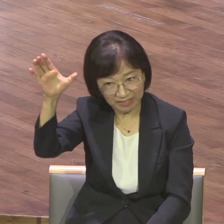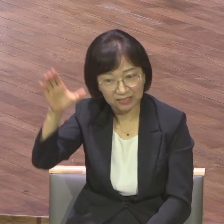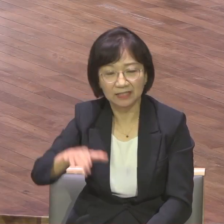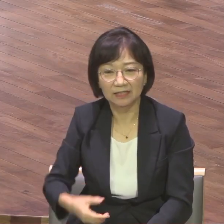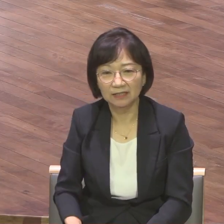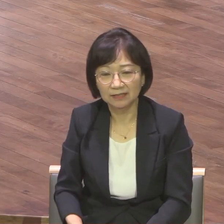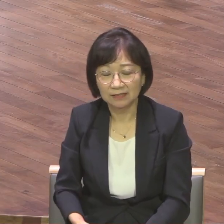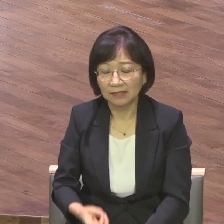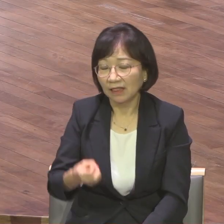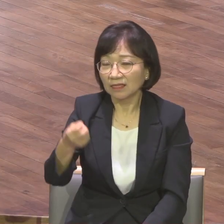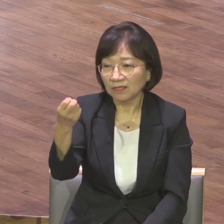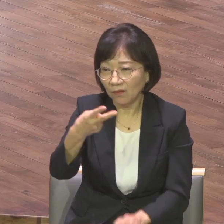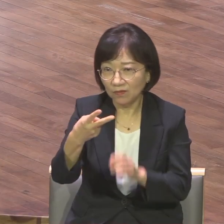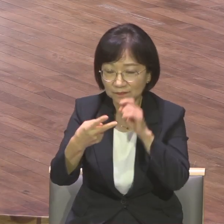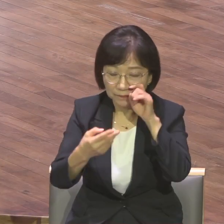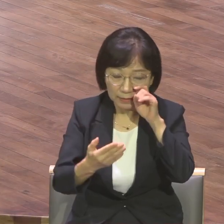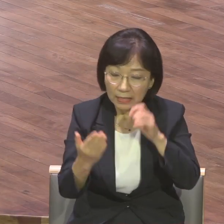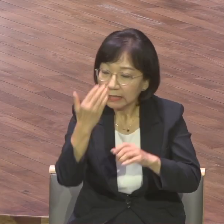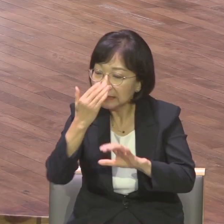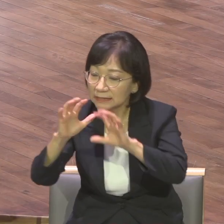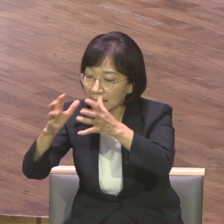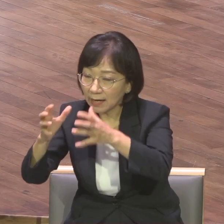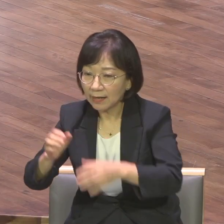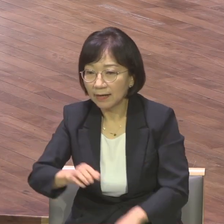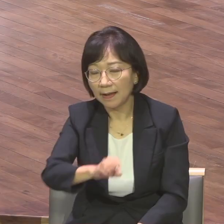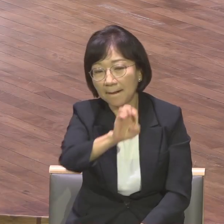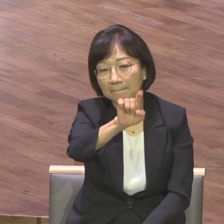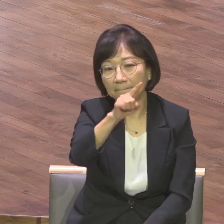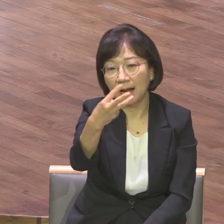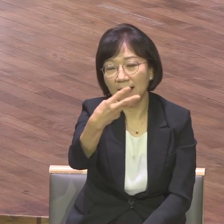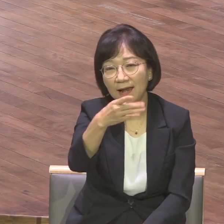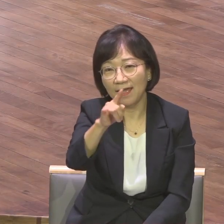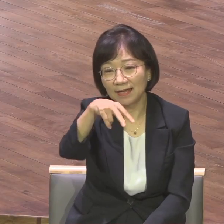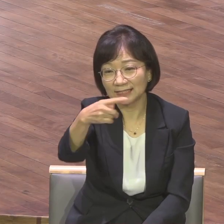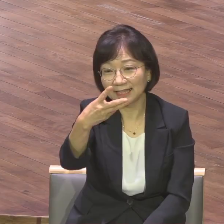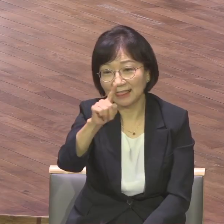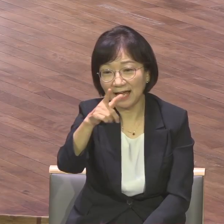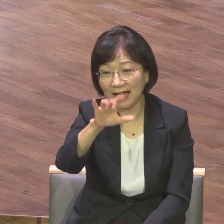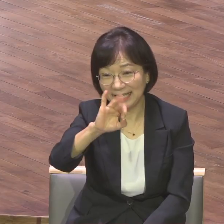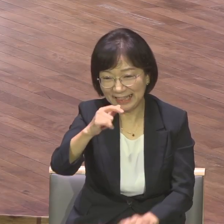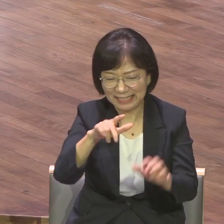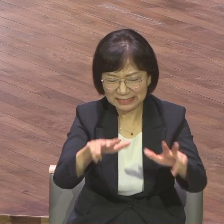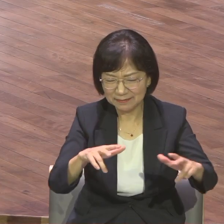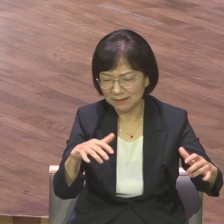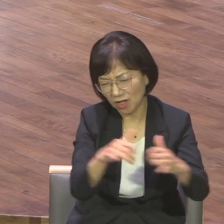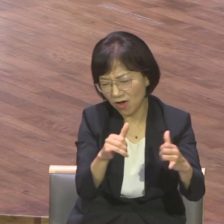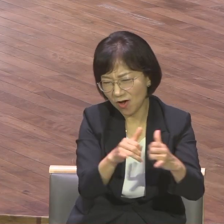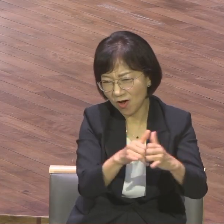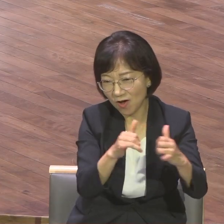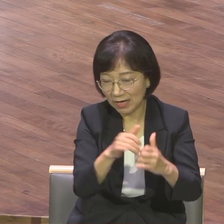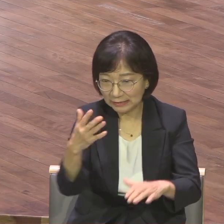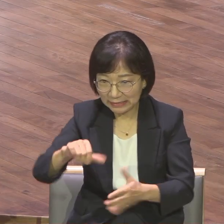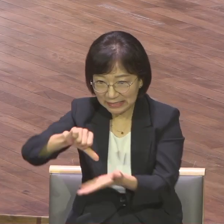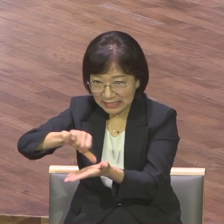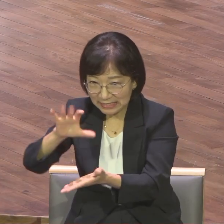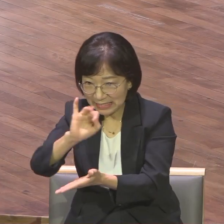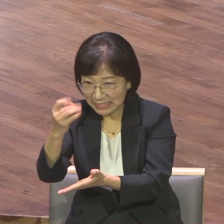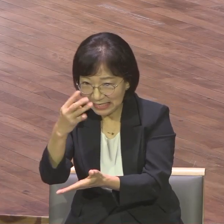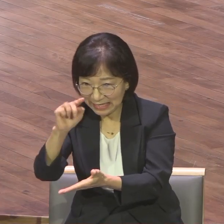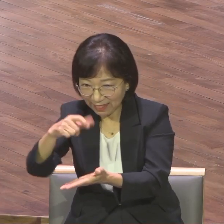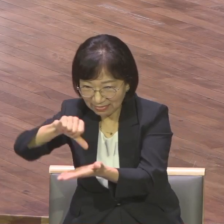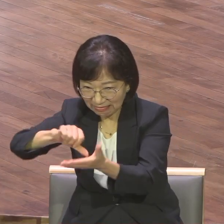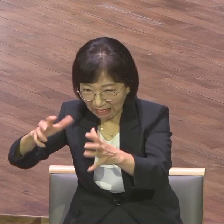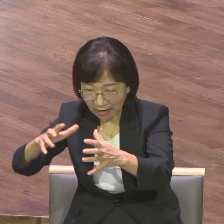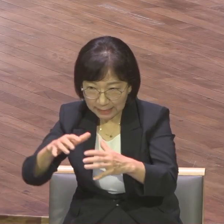그리고 이 이스라엘과 팔레스타인 전쟁 중에 있고 이란과도 지금 전운이 감돌고 있고